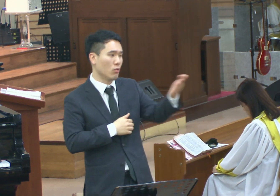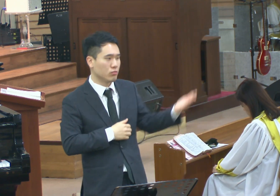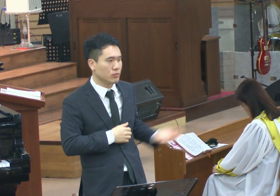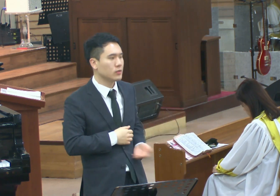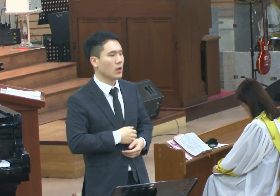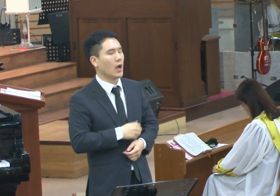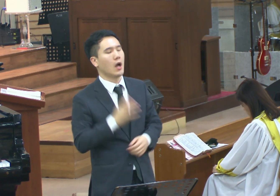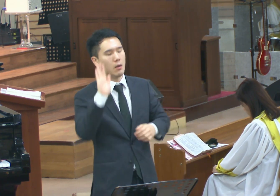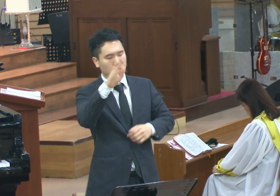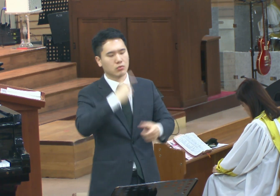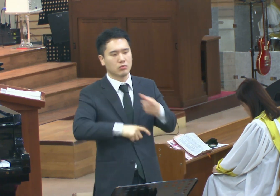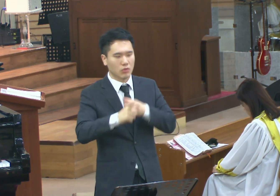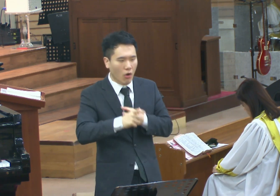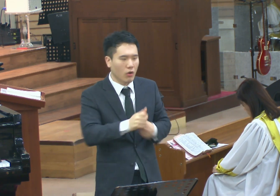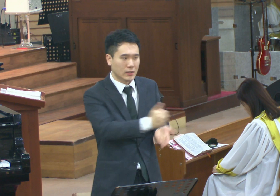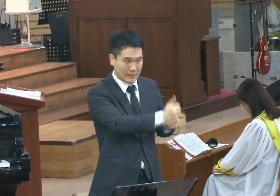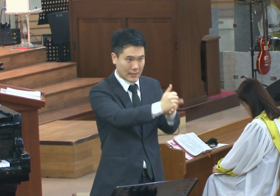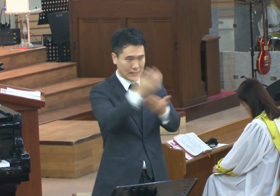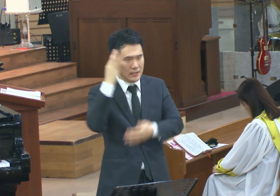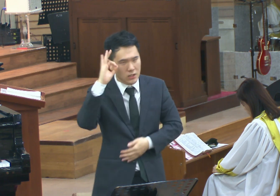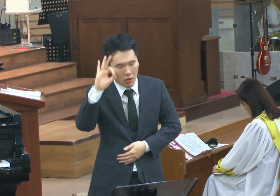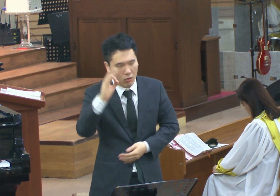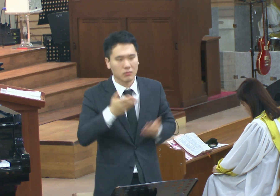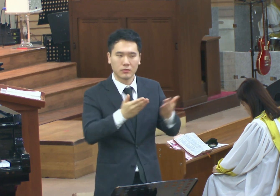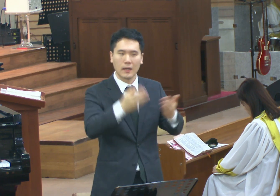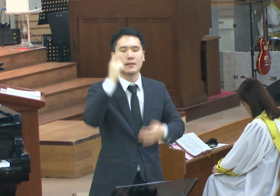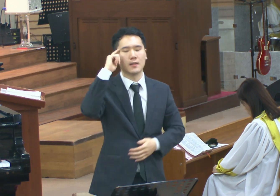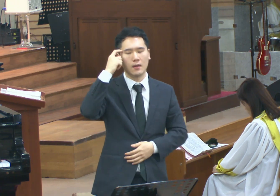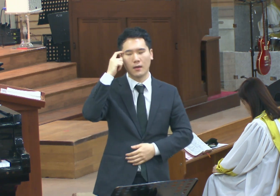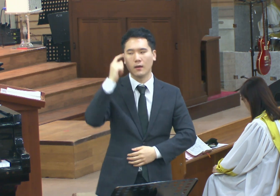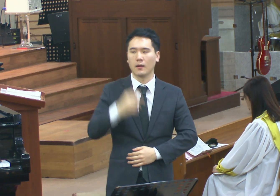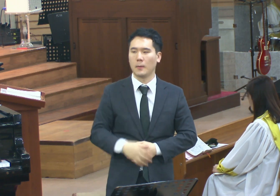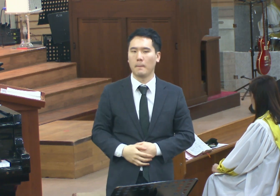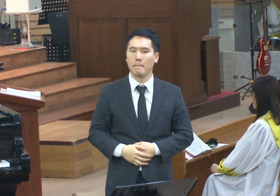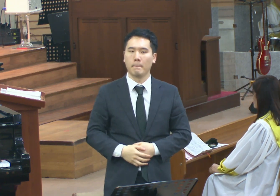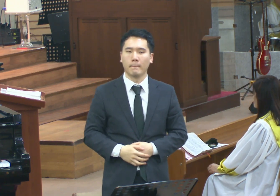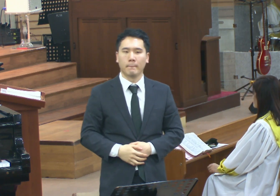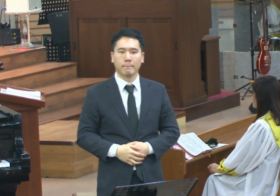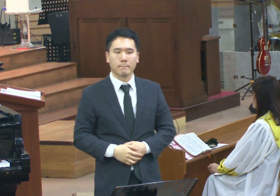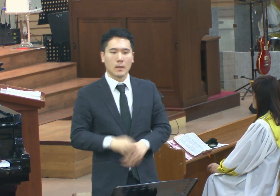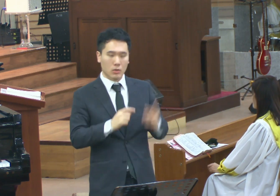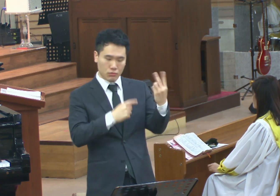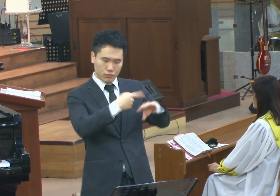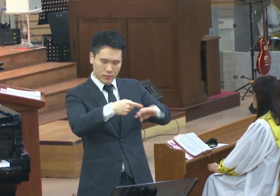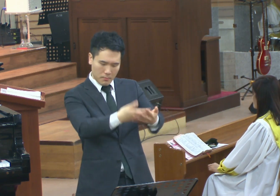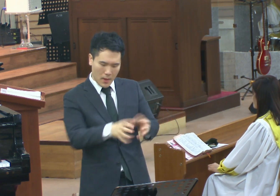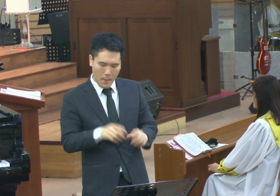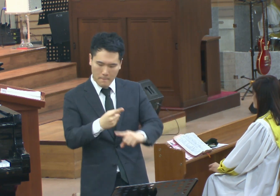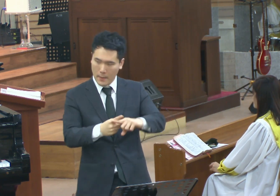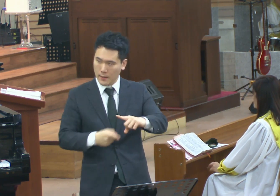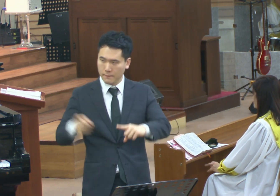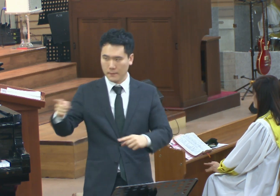지파 반에게 말로만 보상하지 않고 물질적으로도 보상하죠. 8절 말씀에